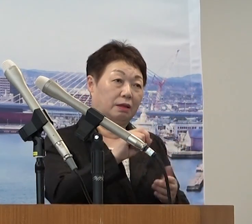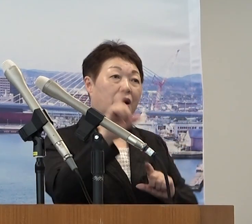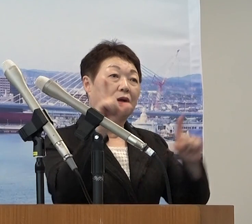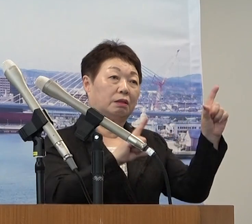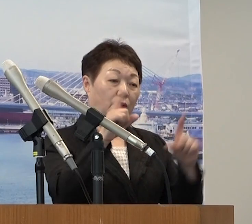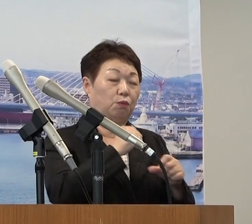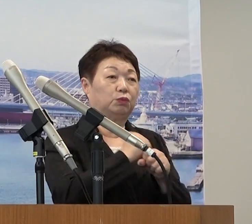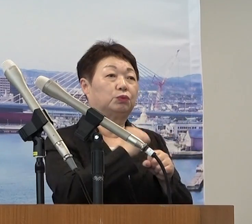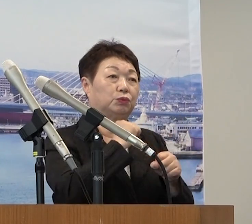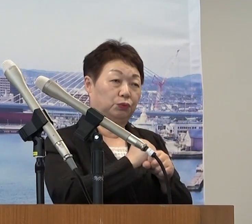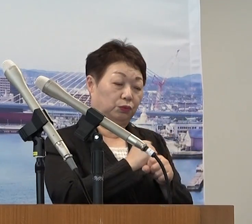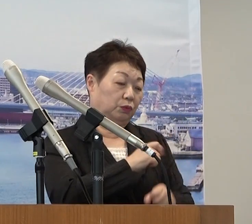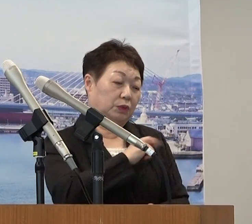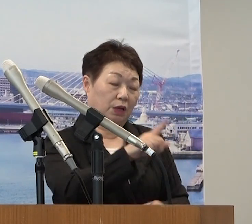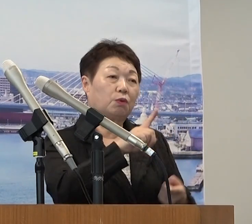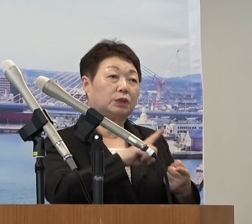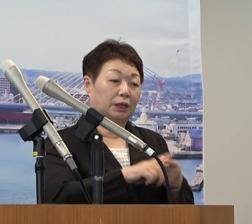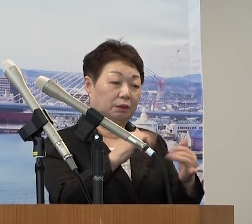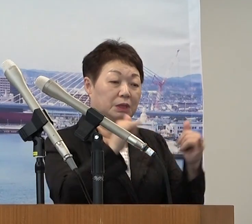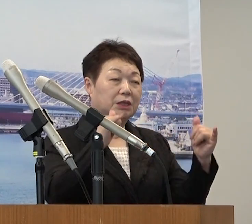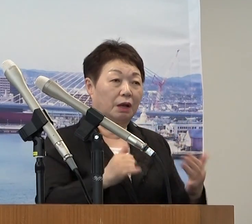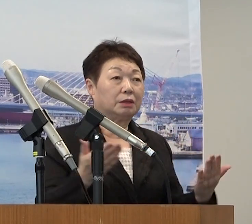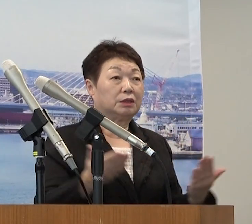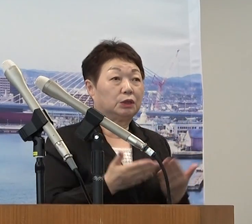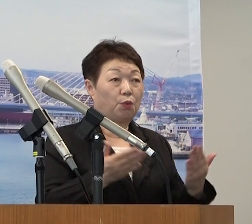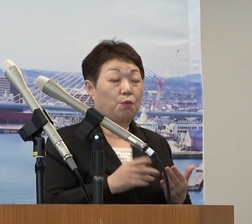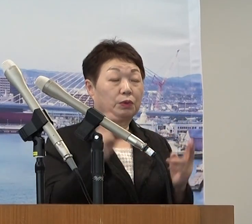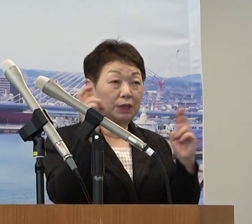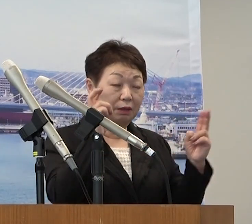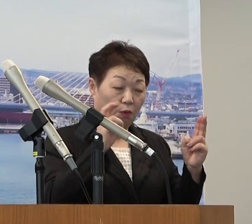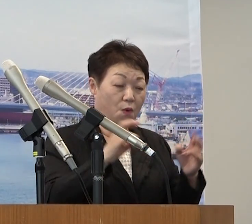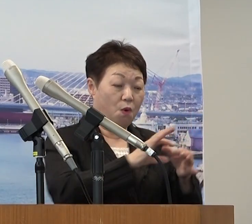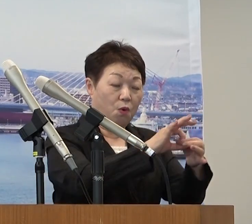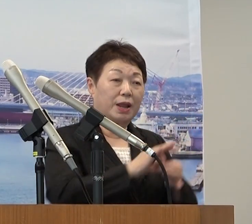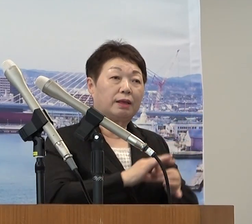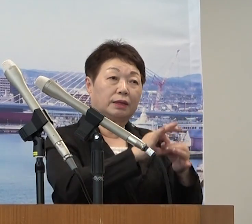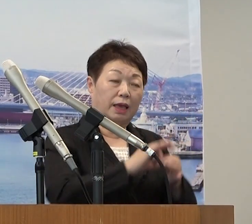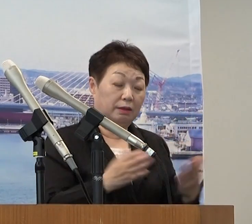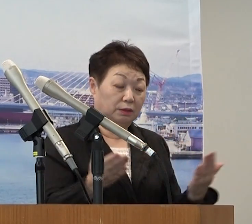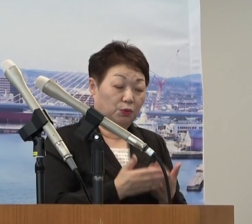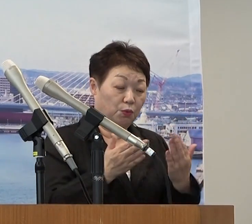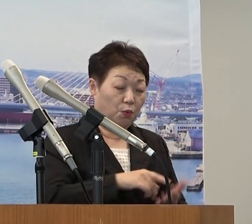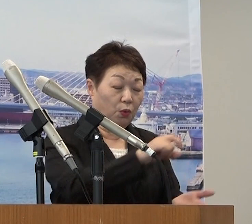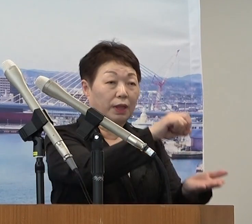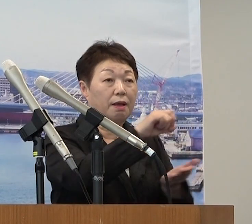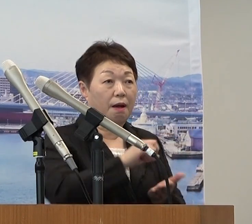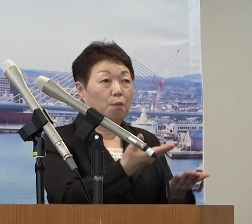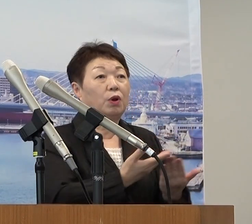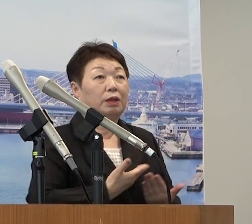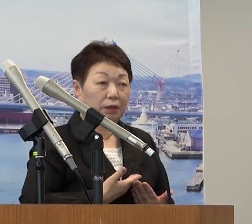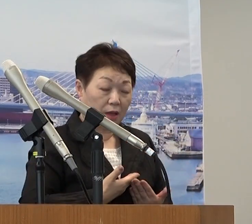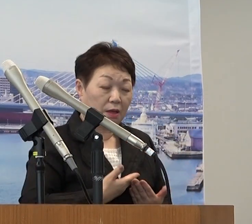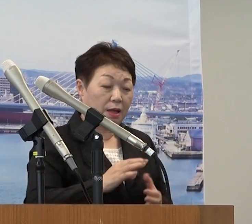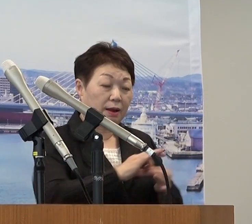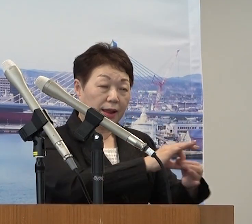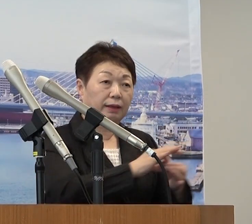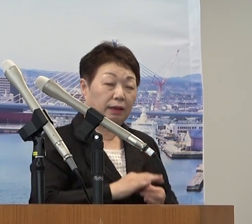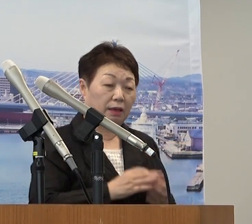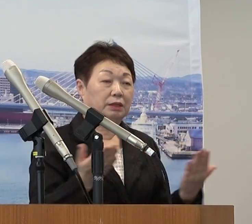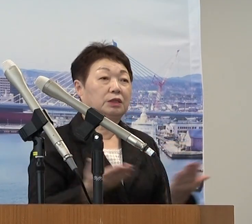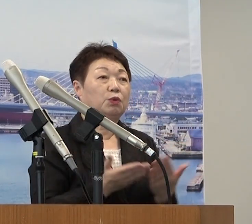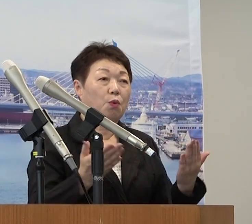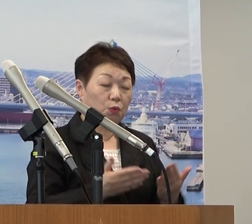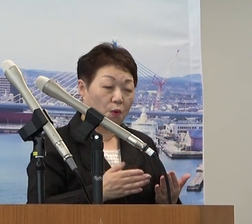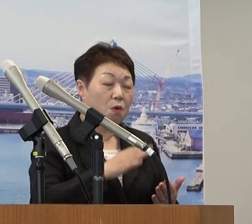けまして、積極的に民間事業者等から連携事業の提案を受けるとともに、 連携事業の実施や